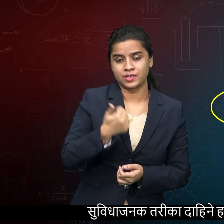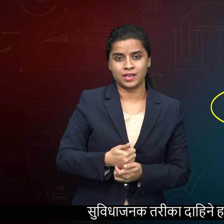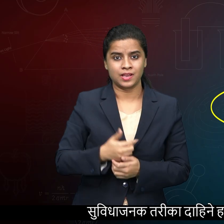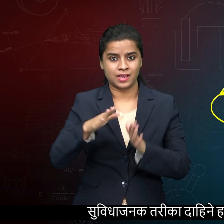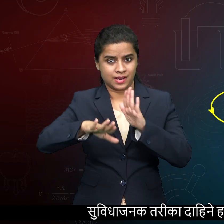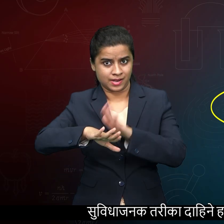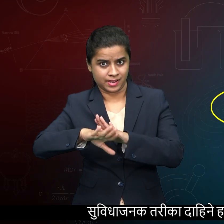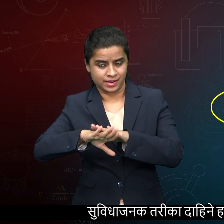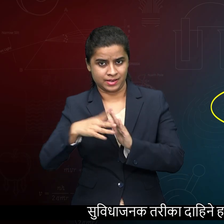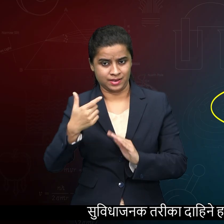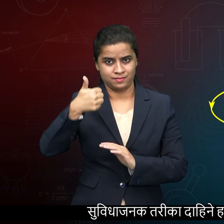का उपयोग करना है।